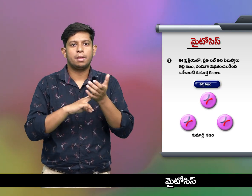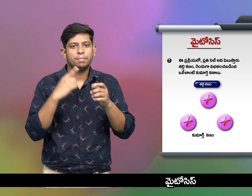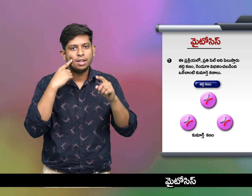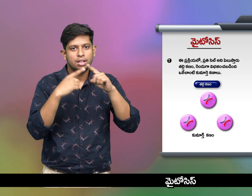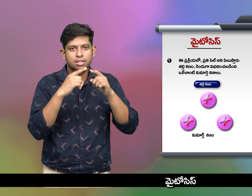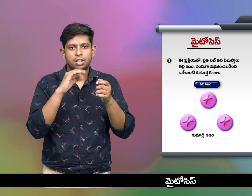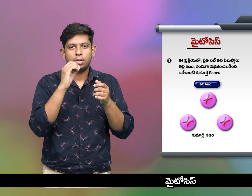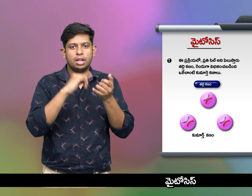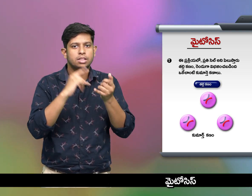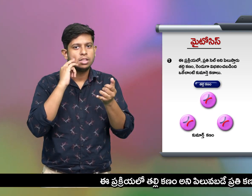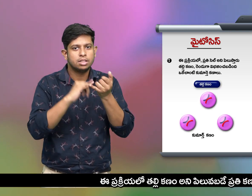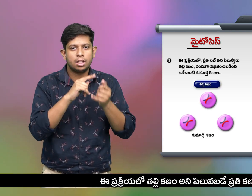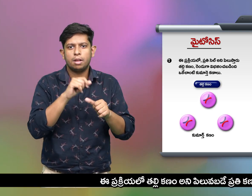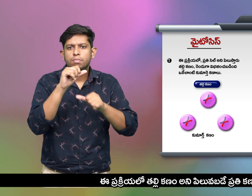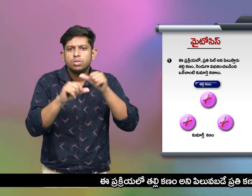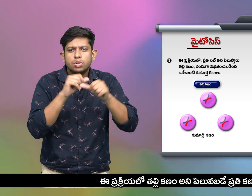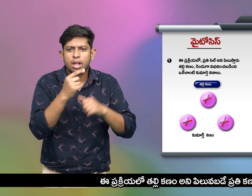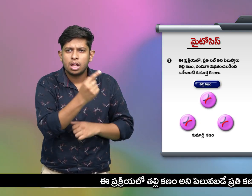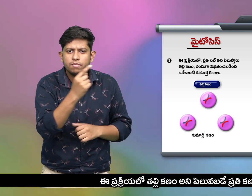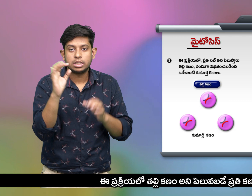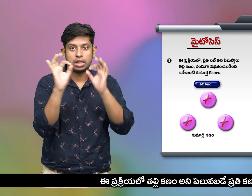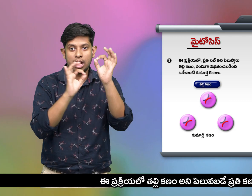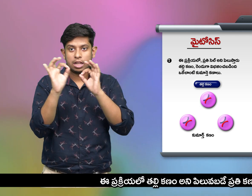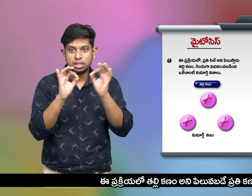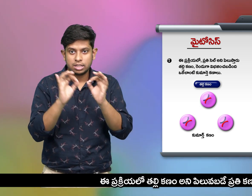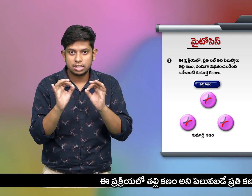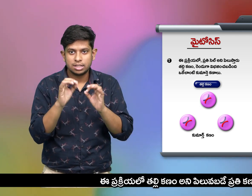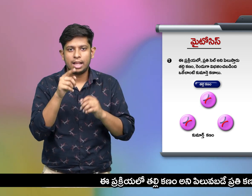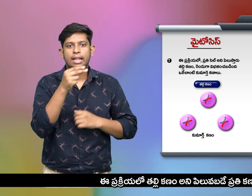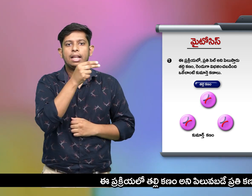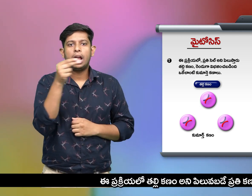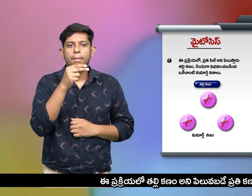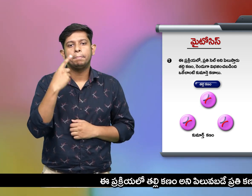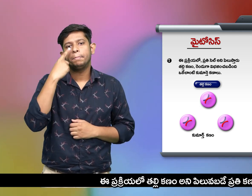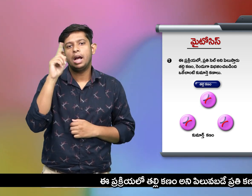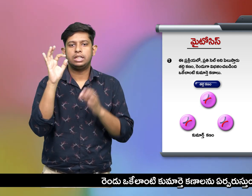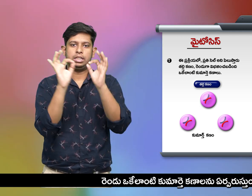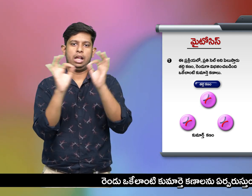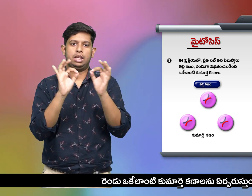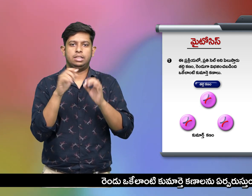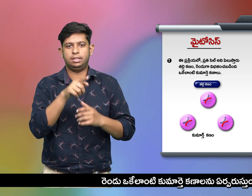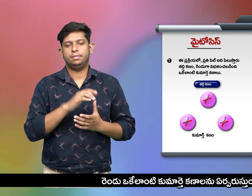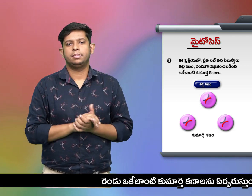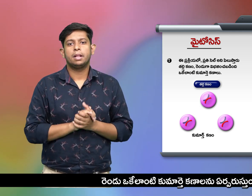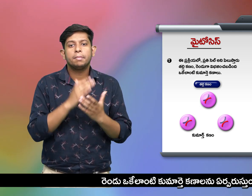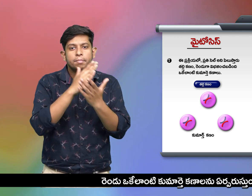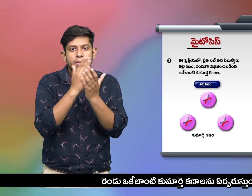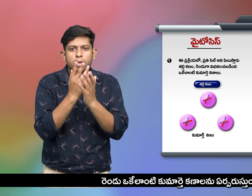మైటోసిస్ ఈ ప్రక్రియలో తల్లి కణం అని పిలువబడే ప్రతి కణం రెండు ఒకేలాంటి కుమార్తె